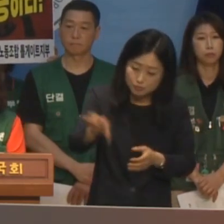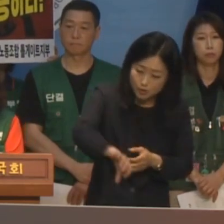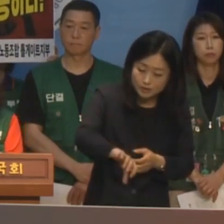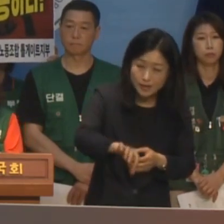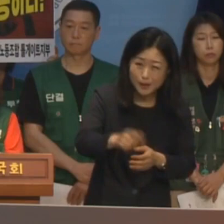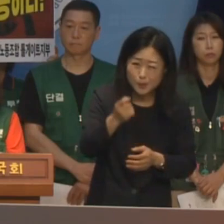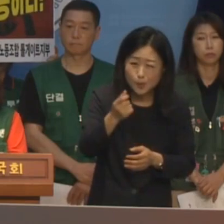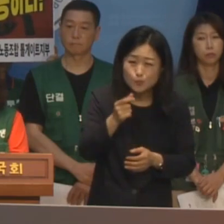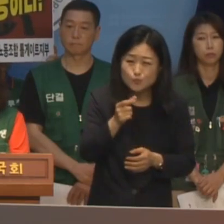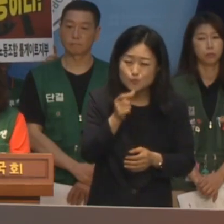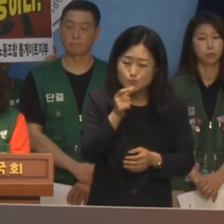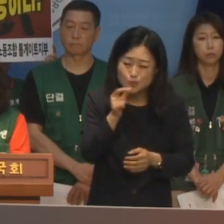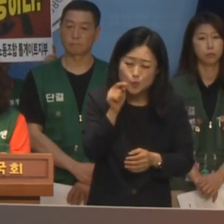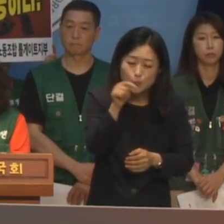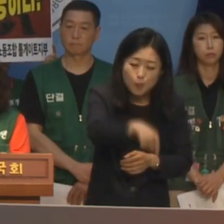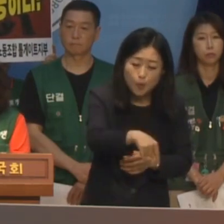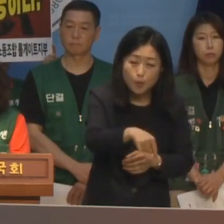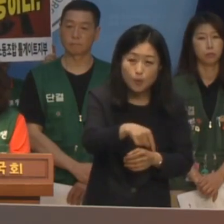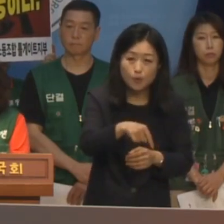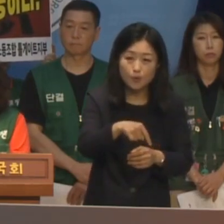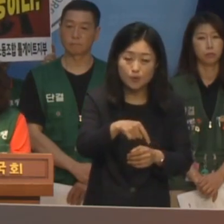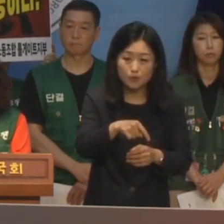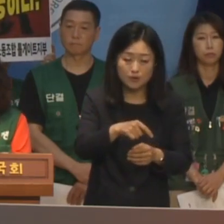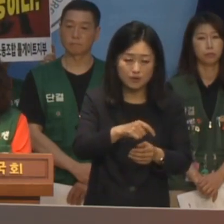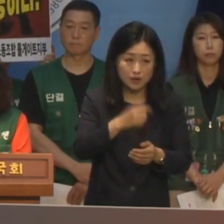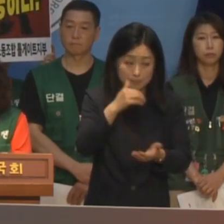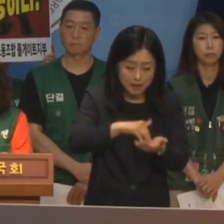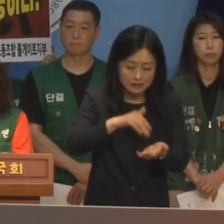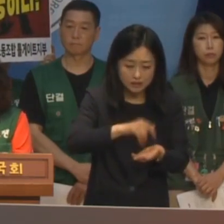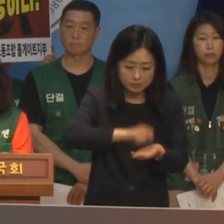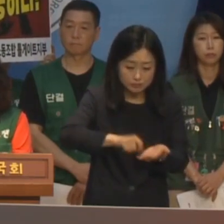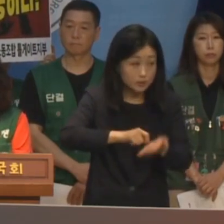1분만 지각해도 경위서를 써야 했습니다.